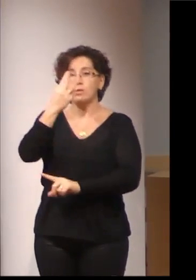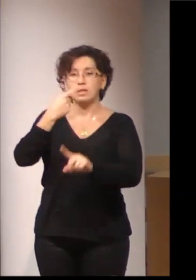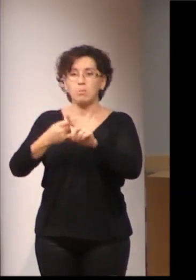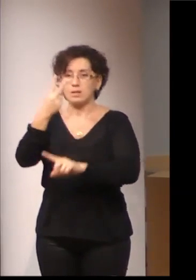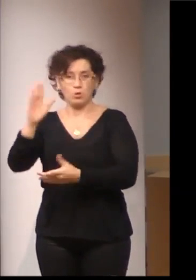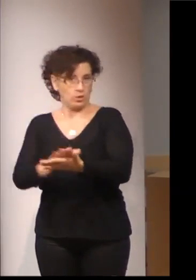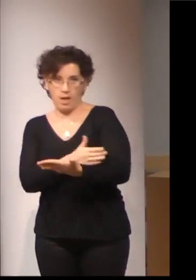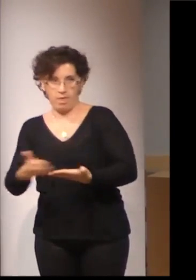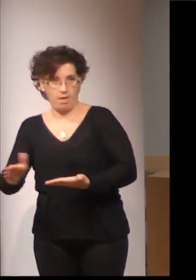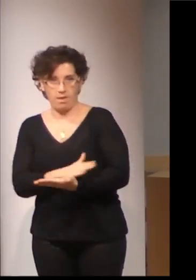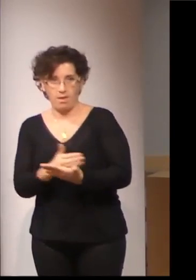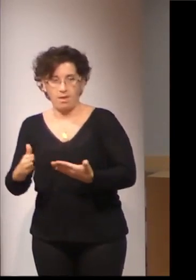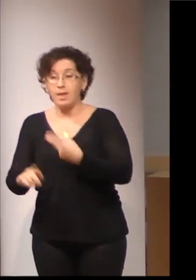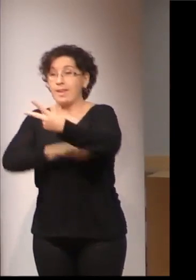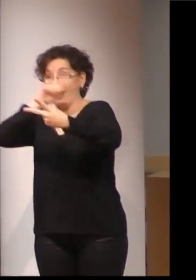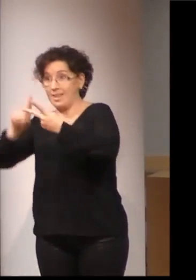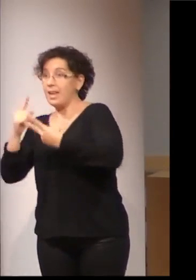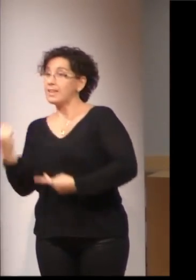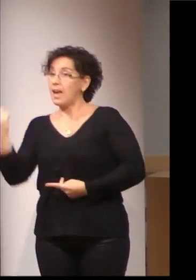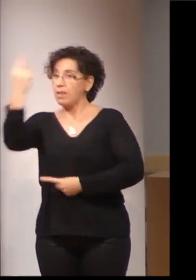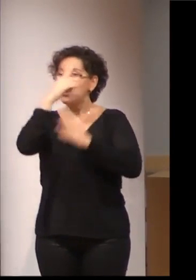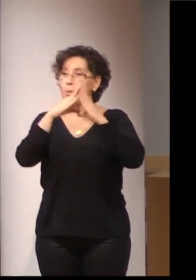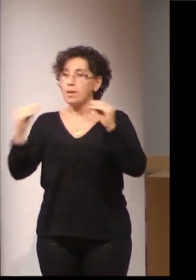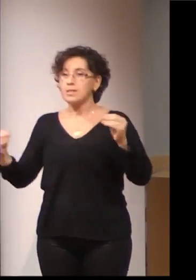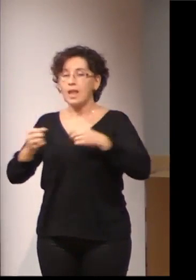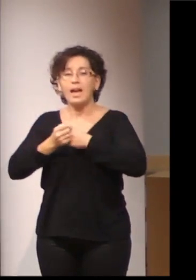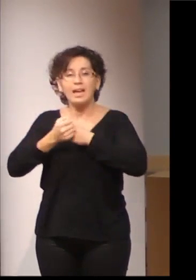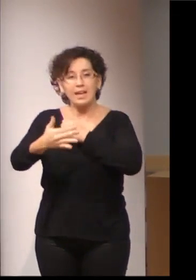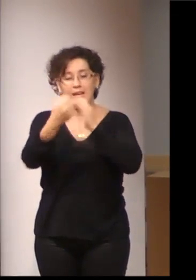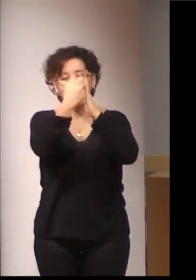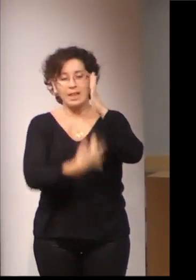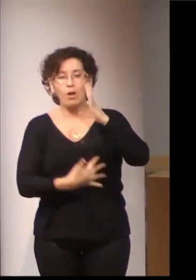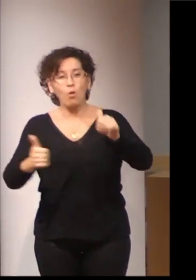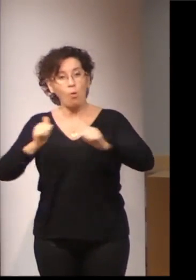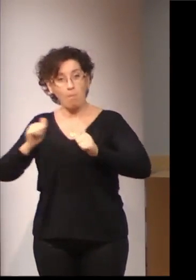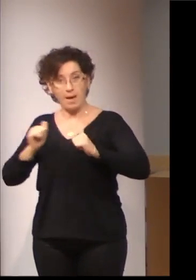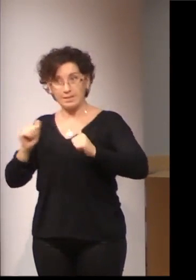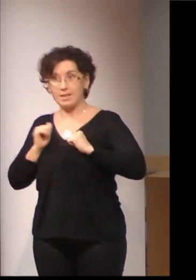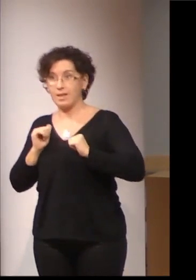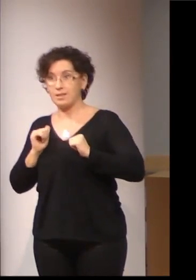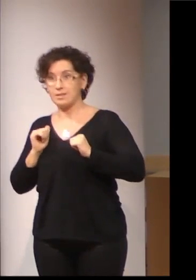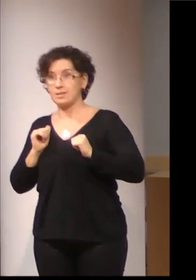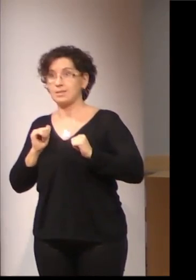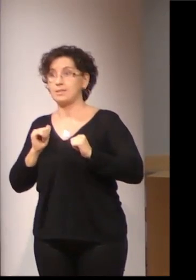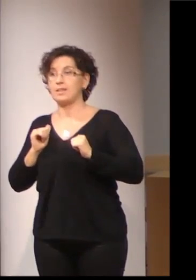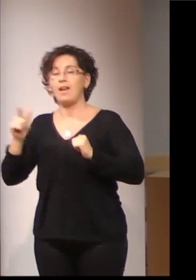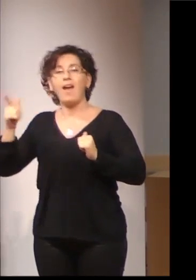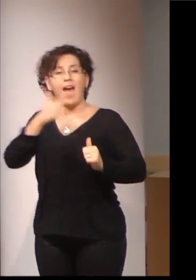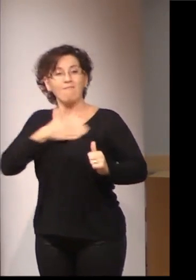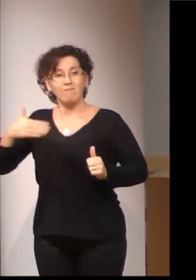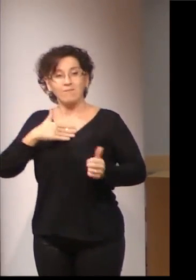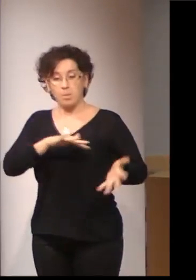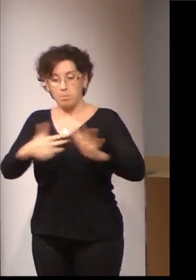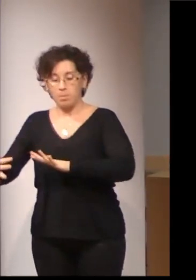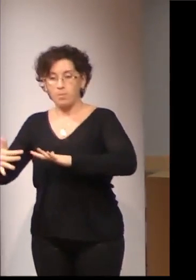Y el otro, a que cada universidad de Castilla y León presentaba un catálogo de los másteres que querían ponerse en